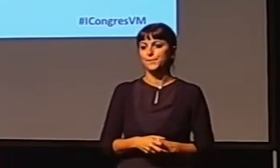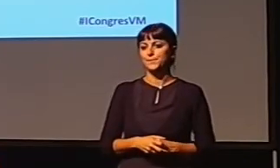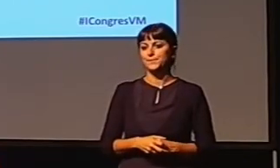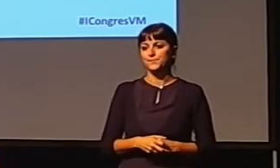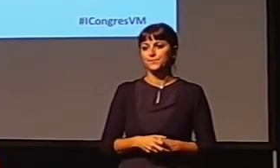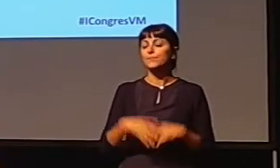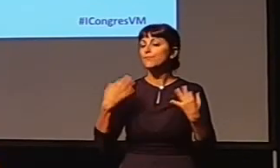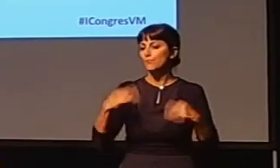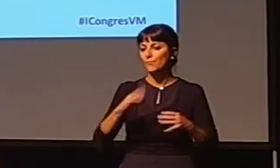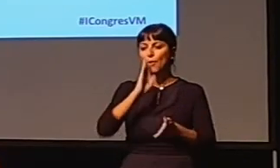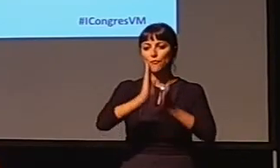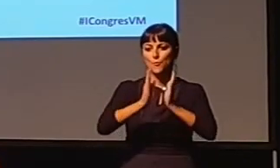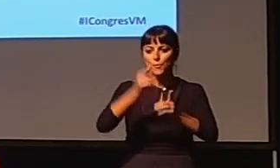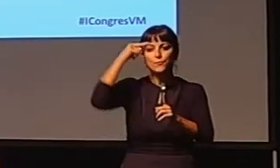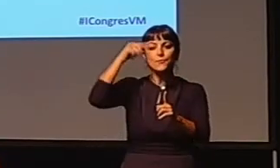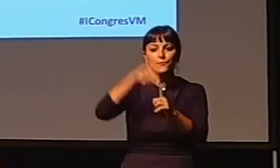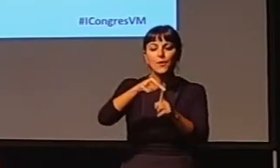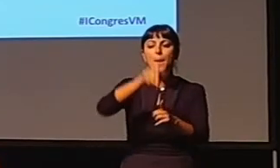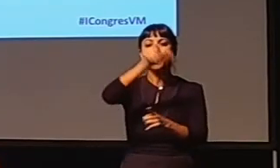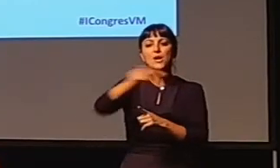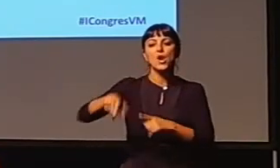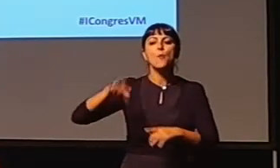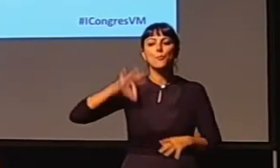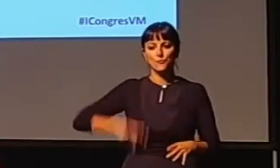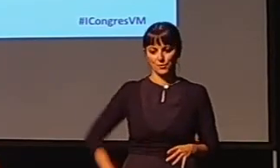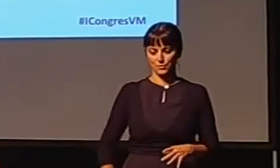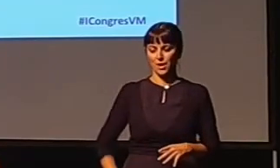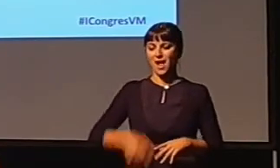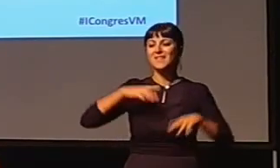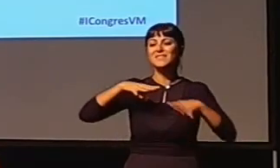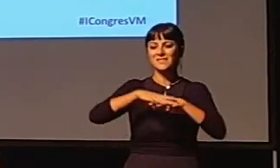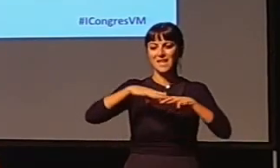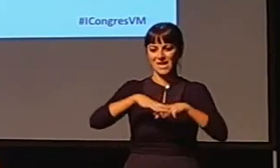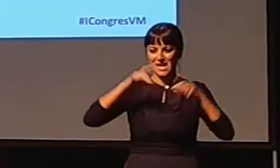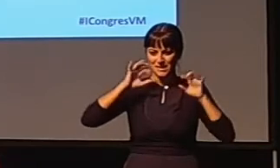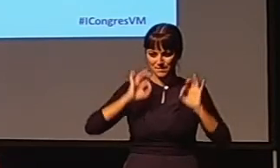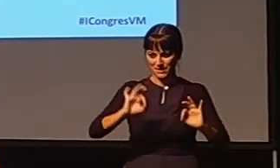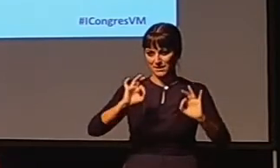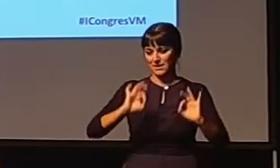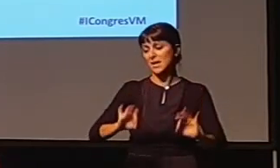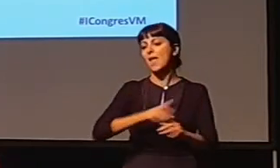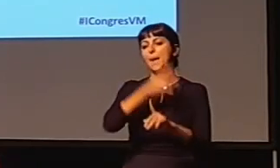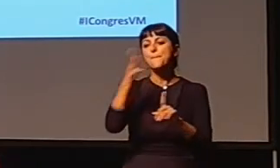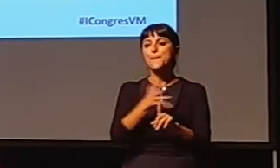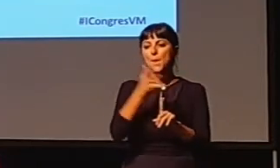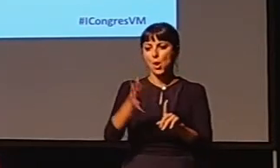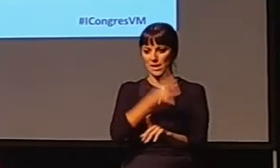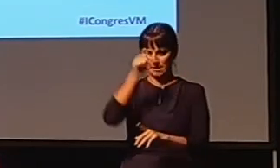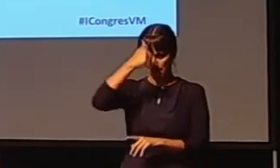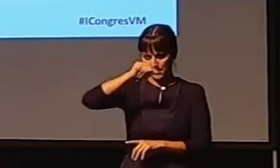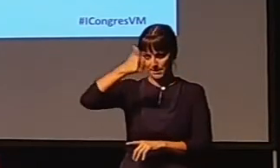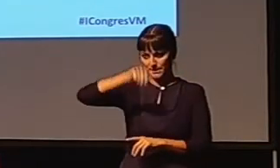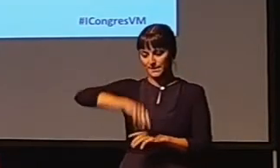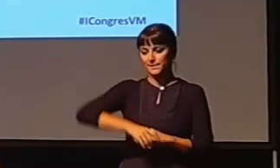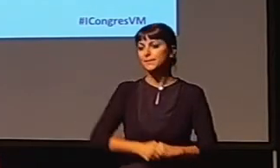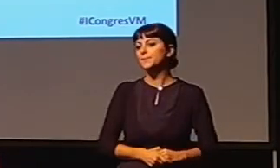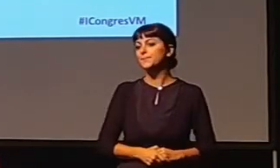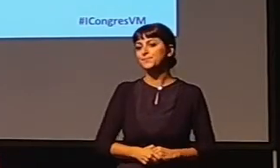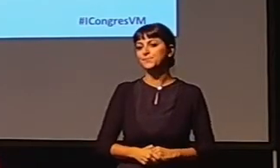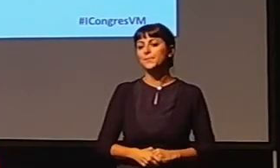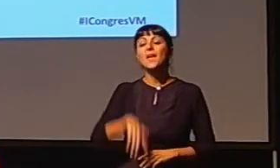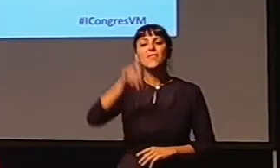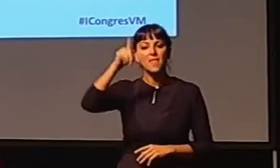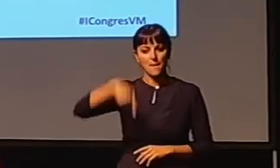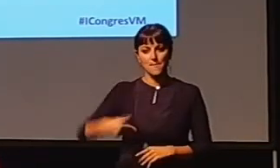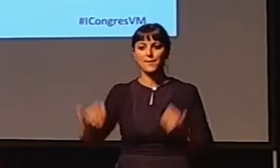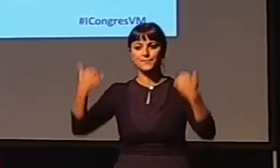a professionals dels serveis de la xarxa especialitzada en violència masclista. També ha estat coordinadora de l'abordatge de les